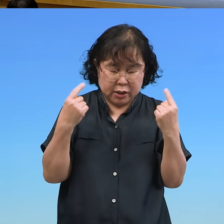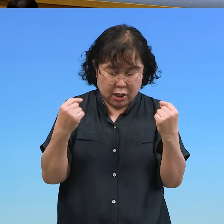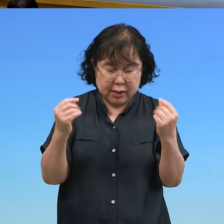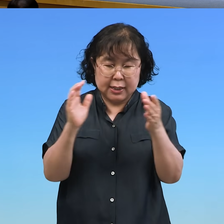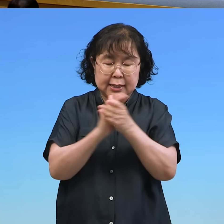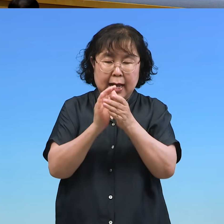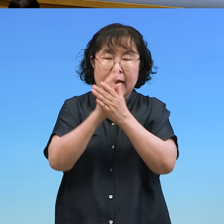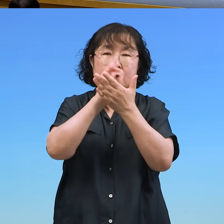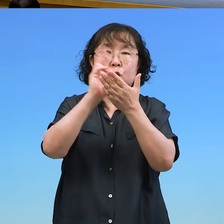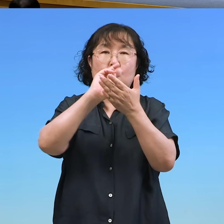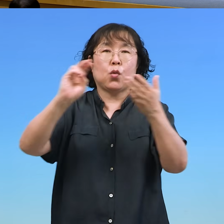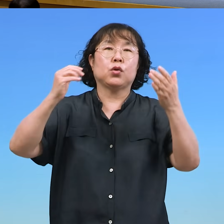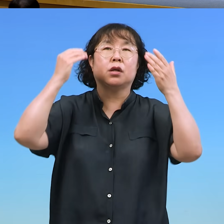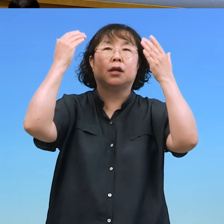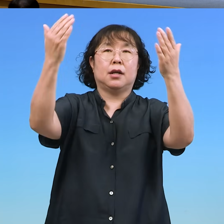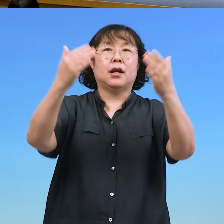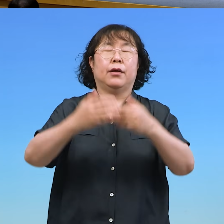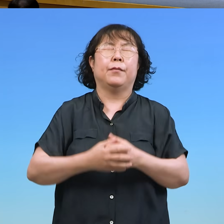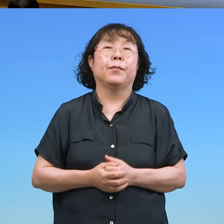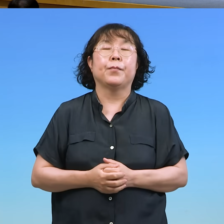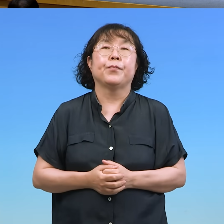여전히 찬송하리로다.